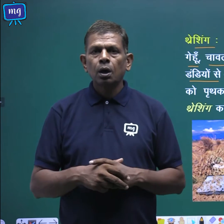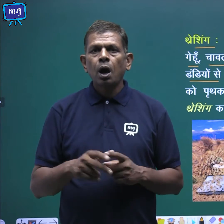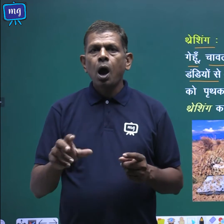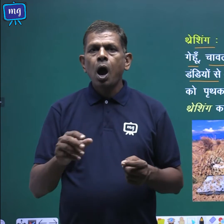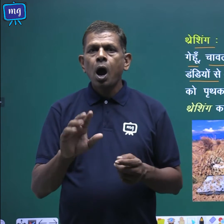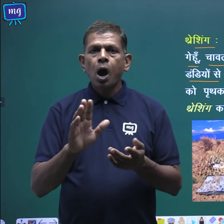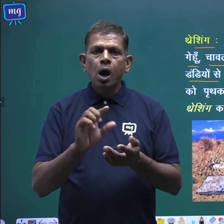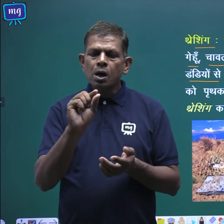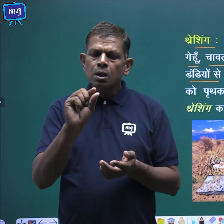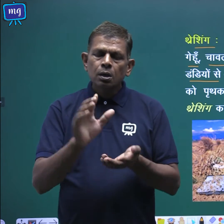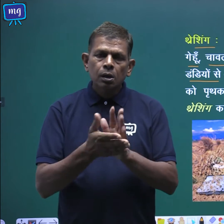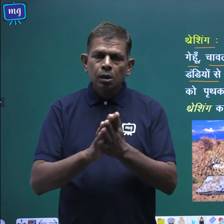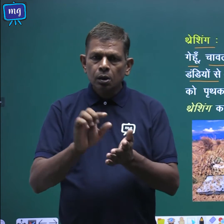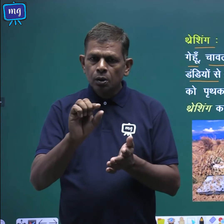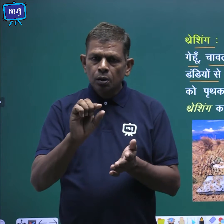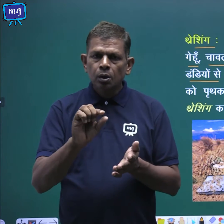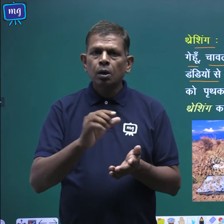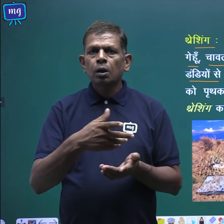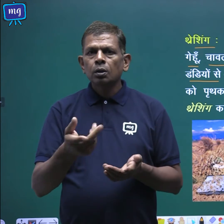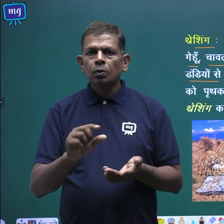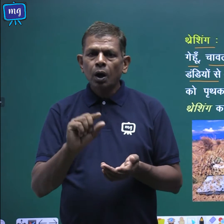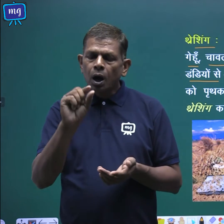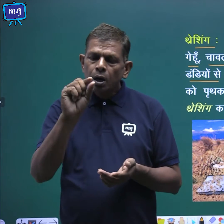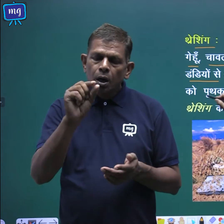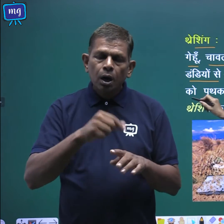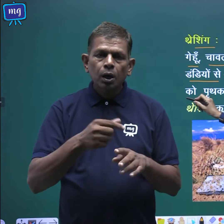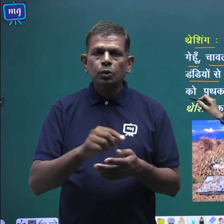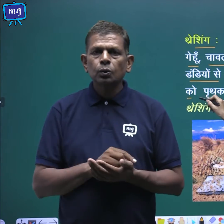अन्न कणों अथवा अनाज को